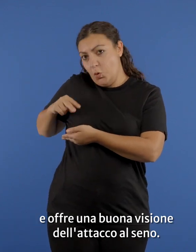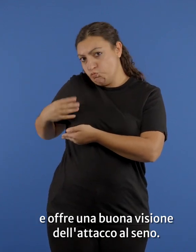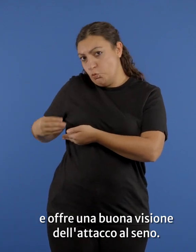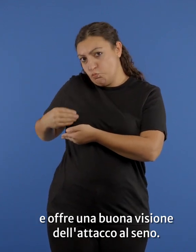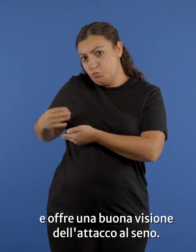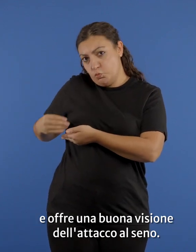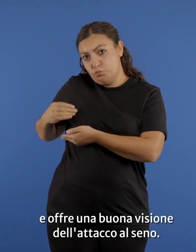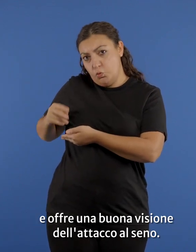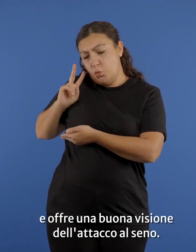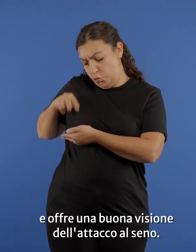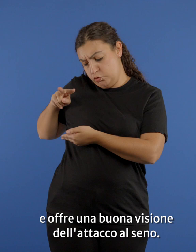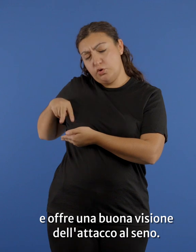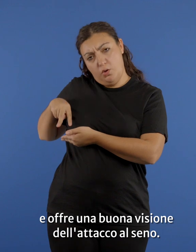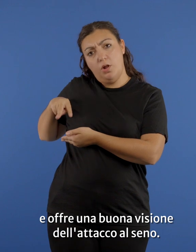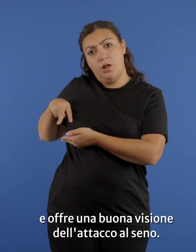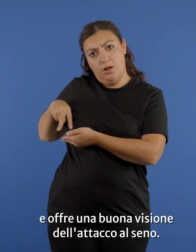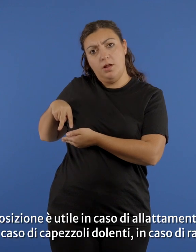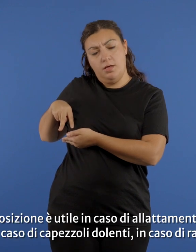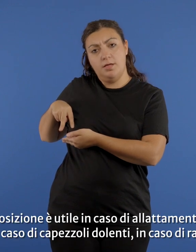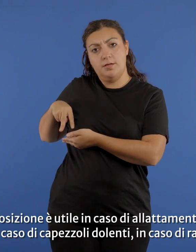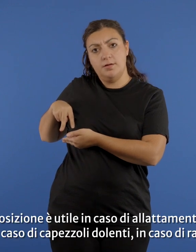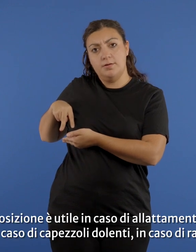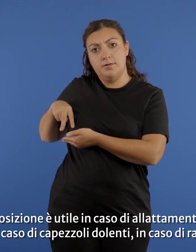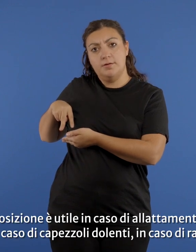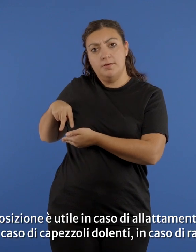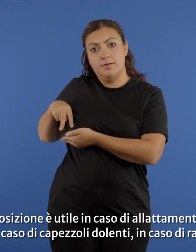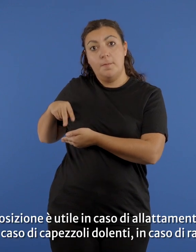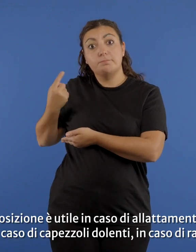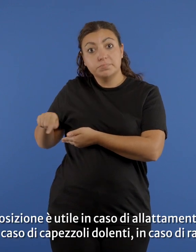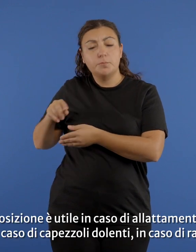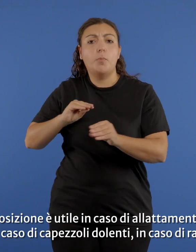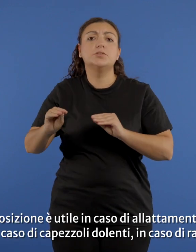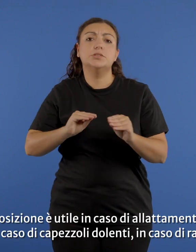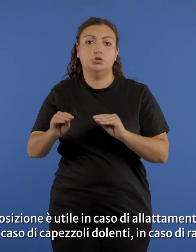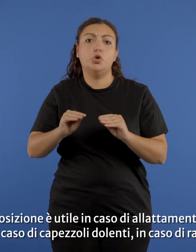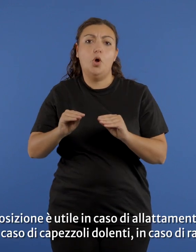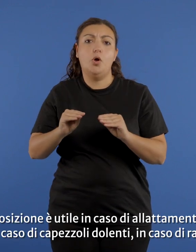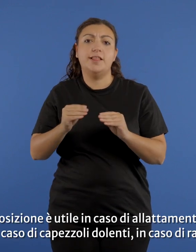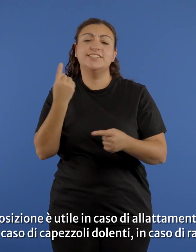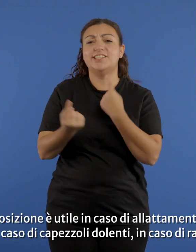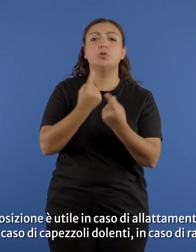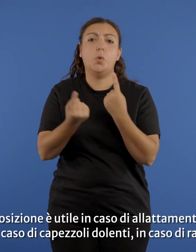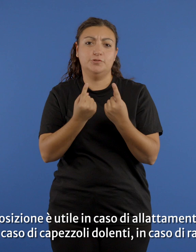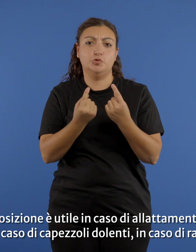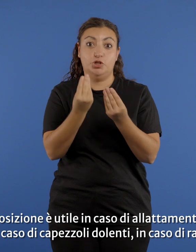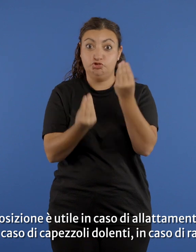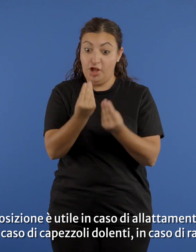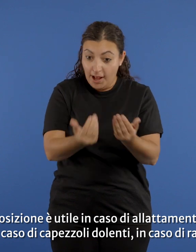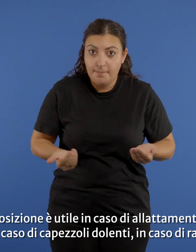dell'attacco al seno questa posizione è utile in caso di allattamento di gemelli in caso